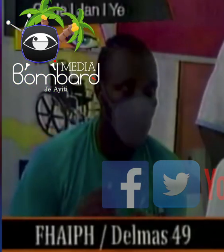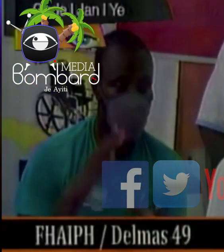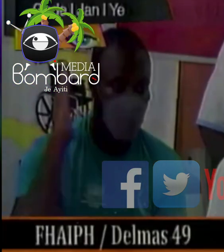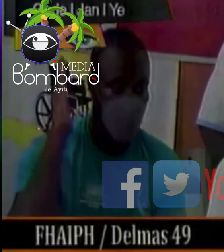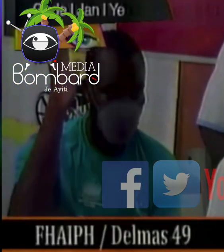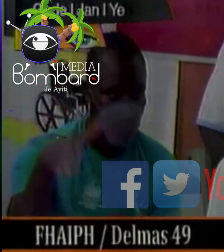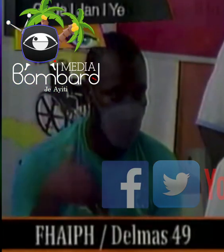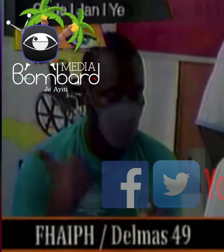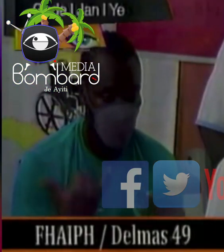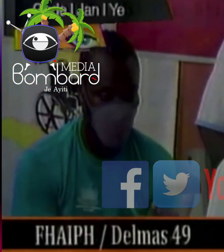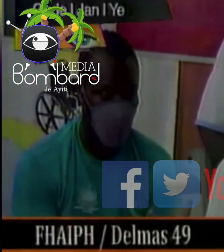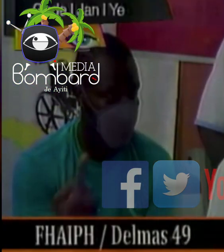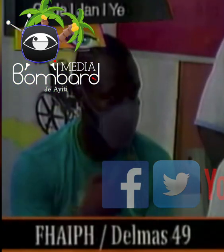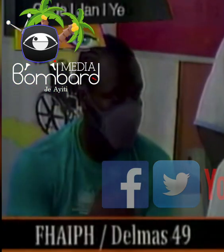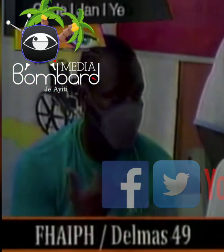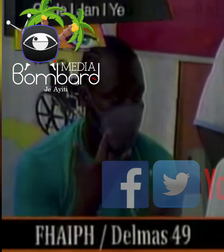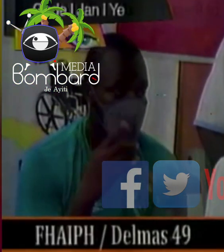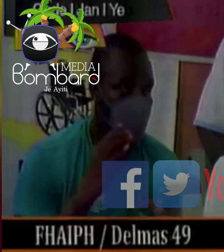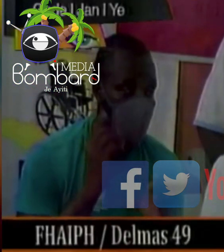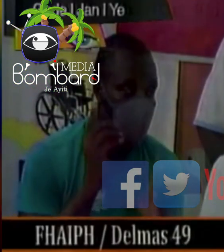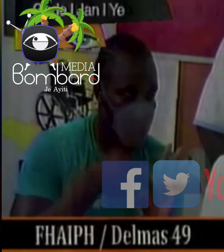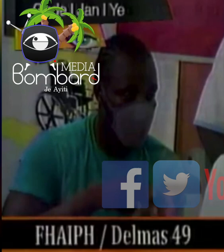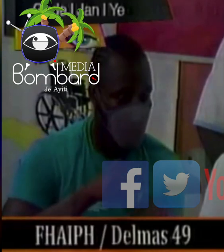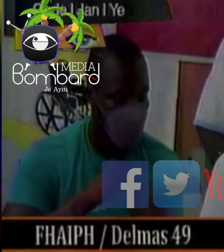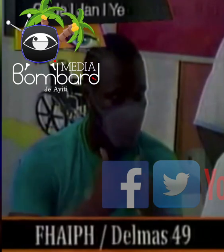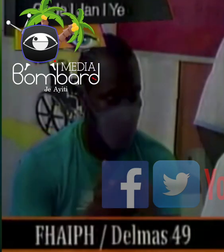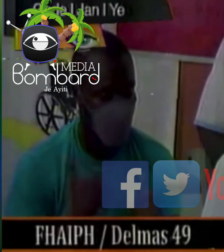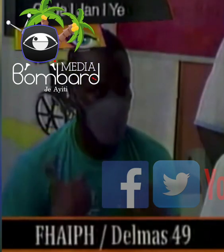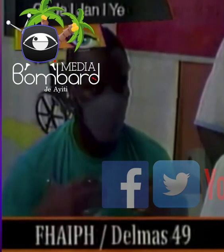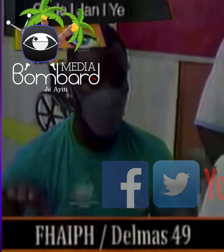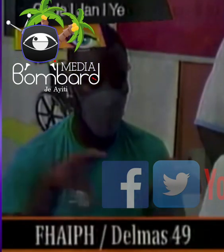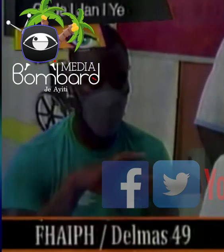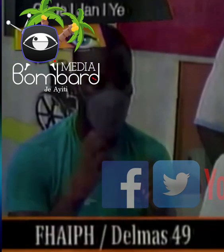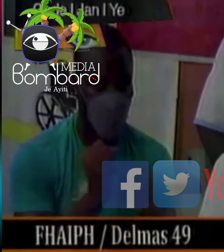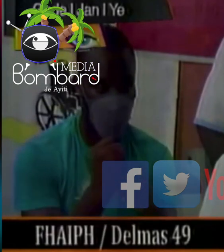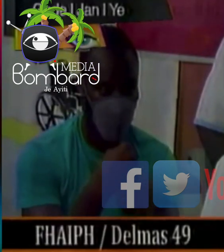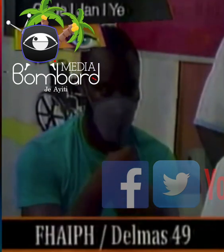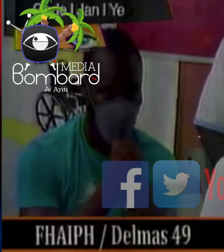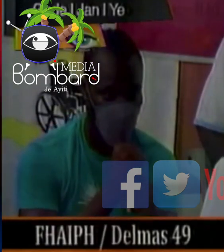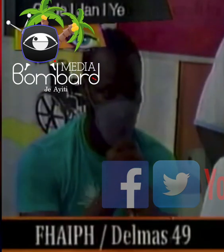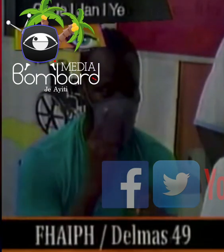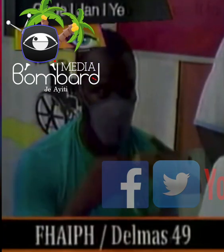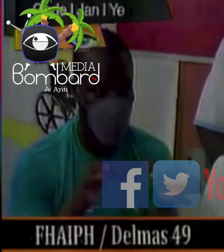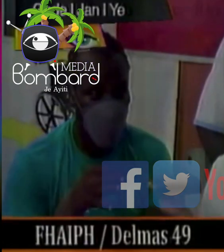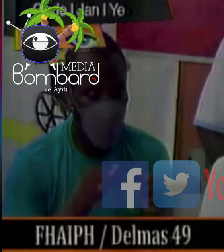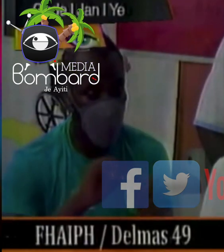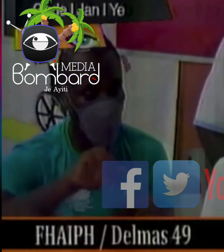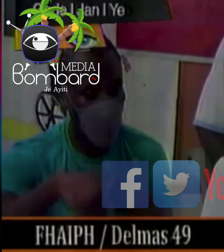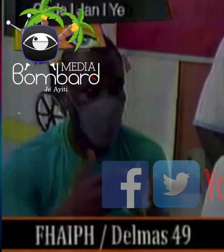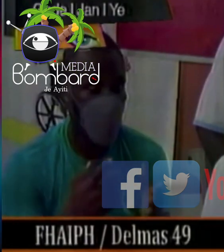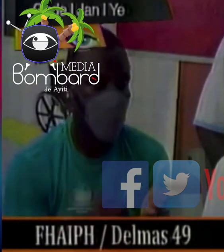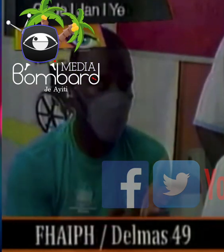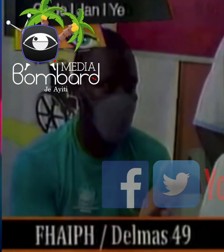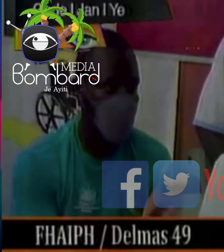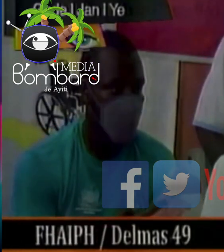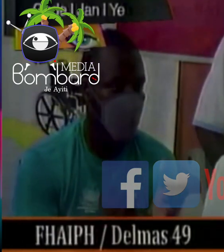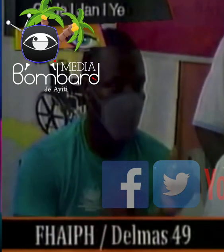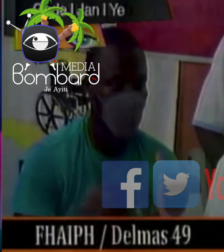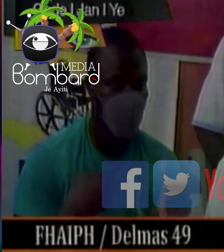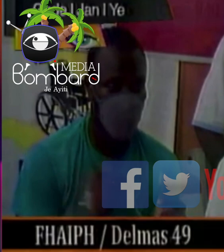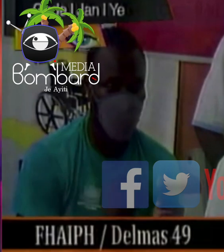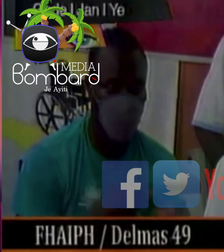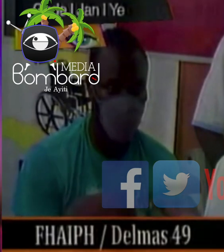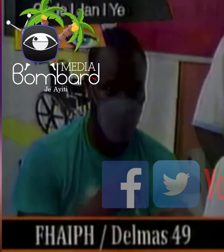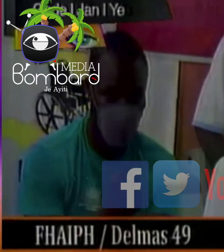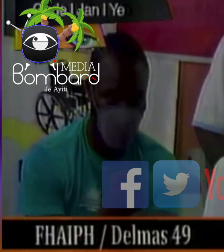Appel nous fait jodia à présence la presse là, c'est parce que nous voulons souligner premièrement incident qui passe sur